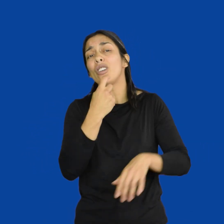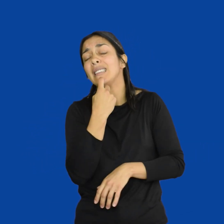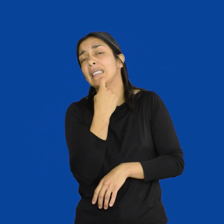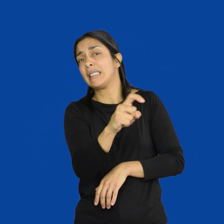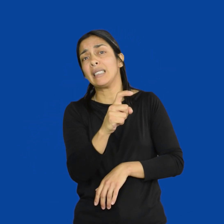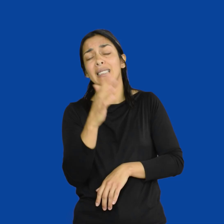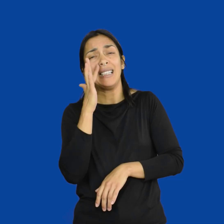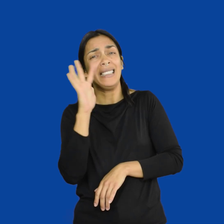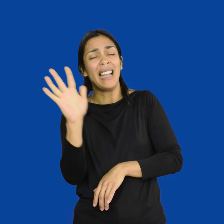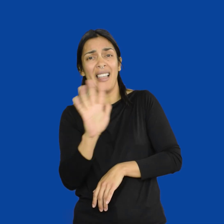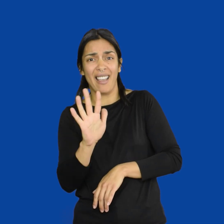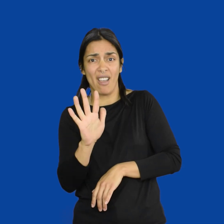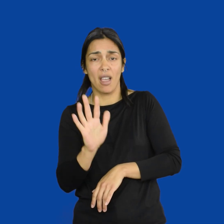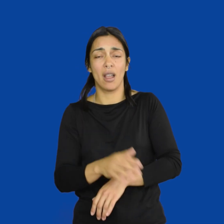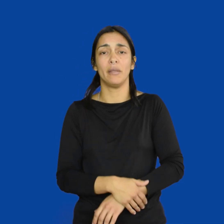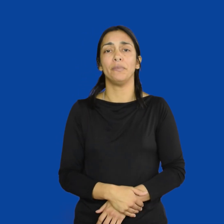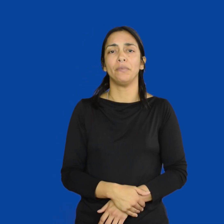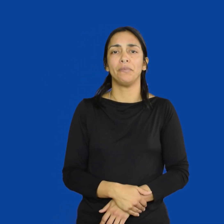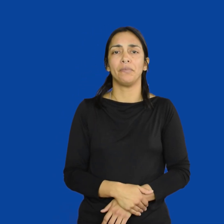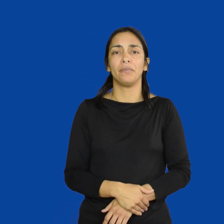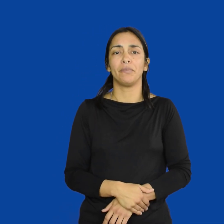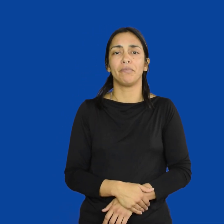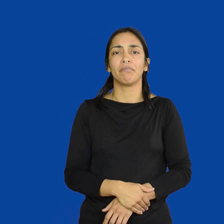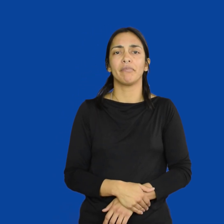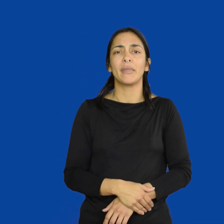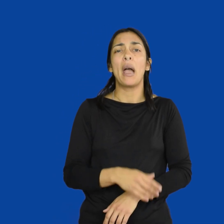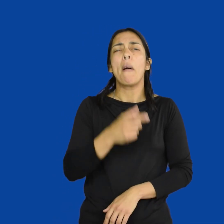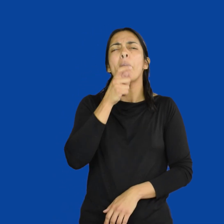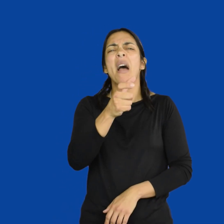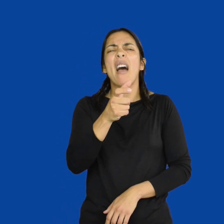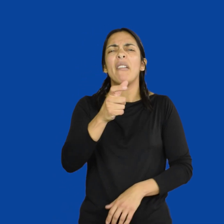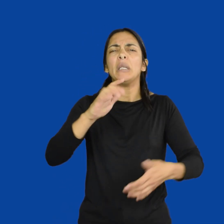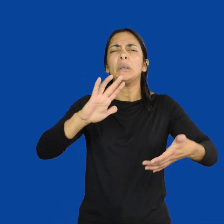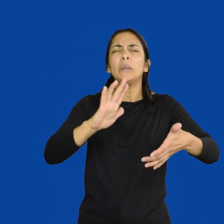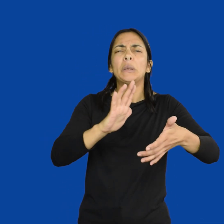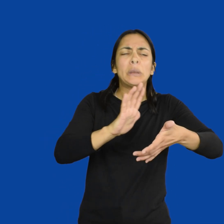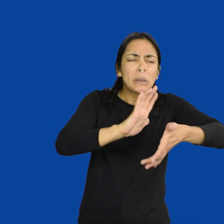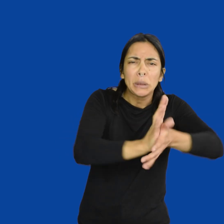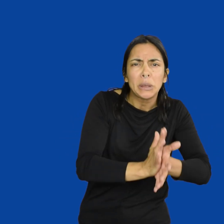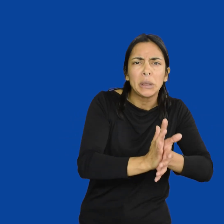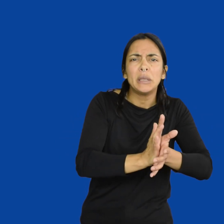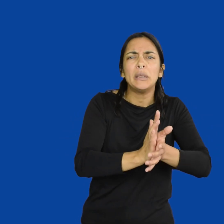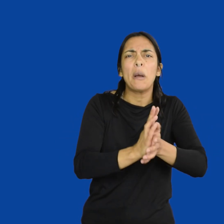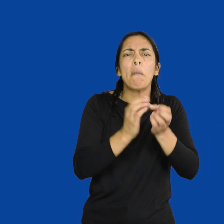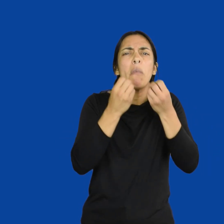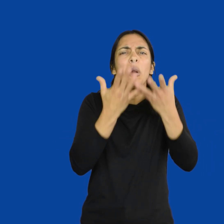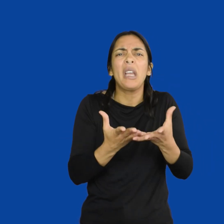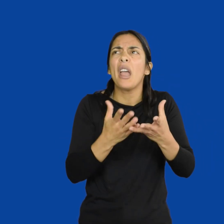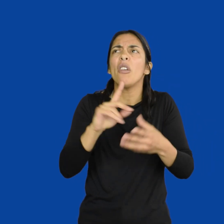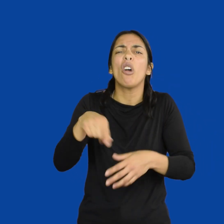el 1,5 millones de víctimas inocentes. Como en todo conflicto debe haber un motivante, o al menos